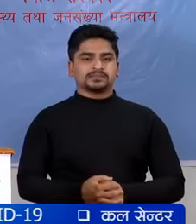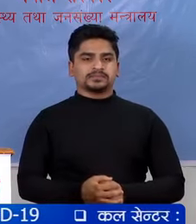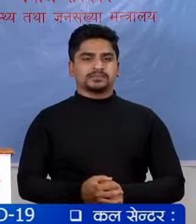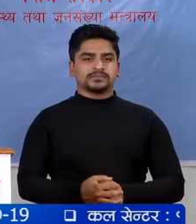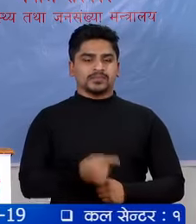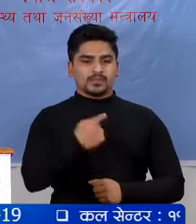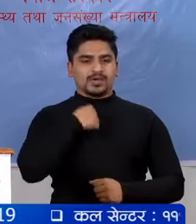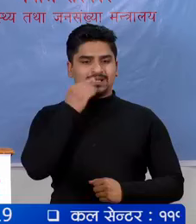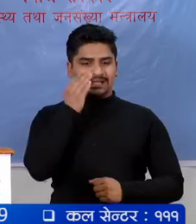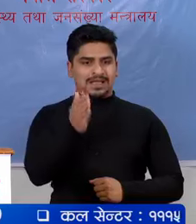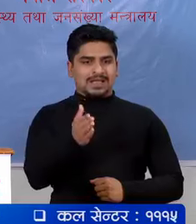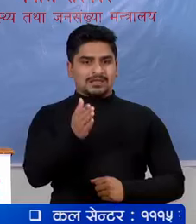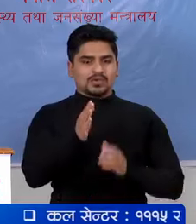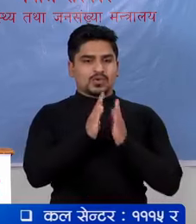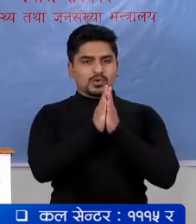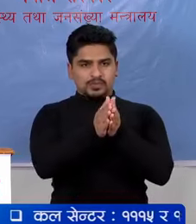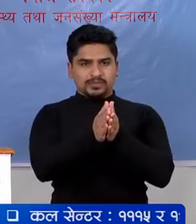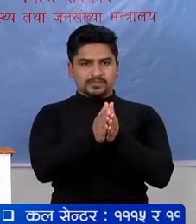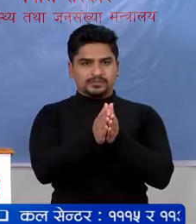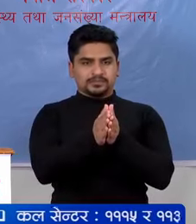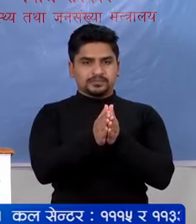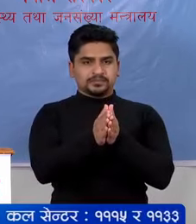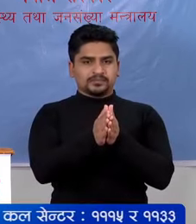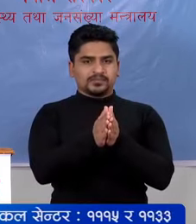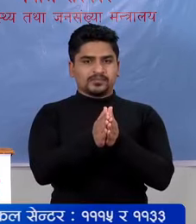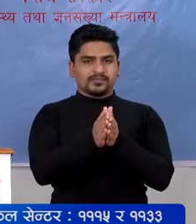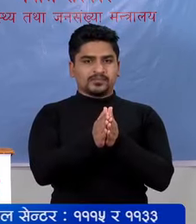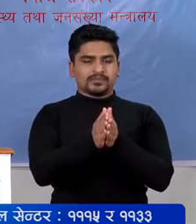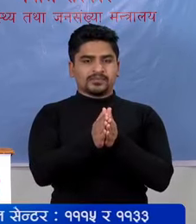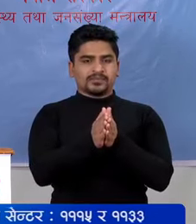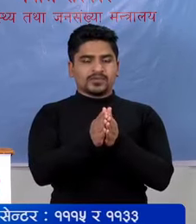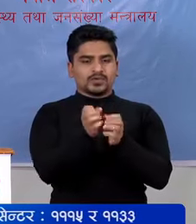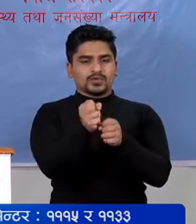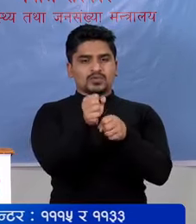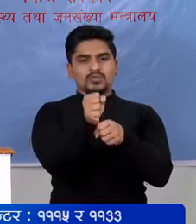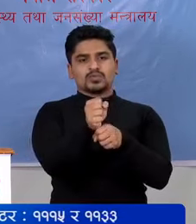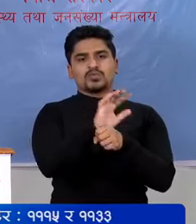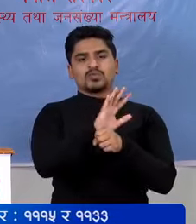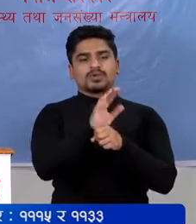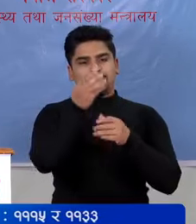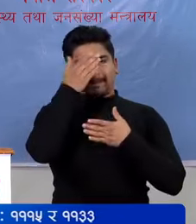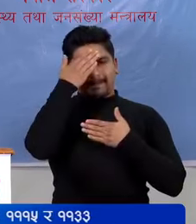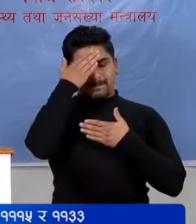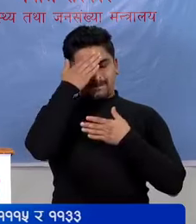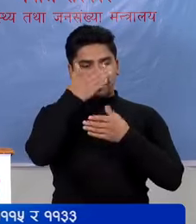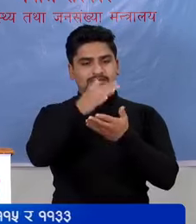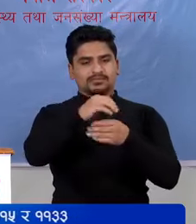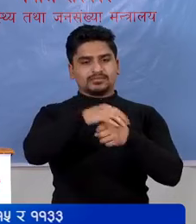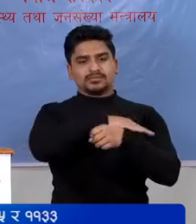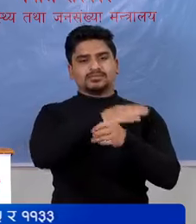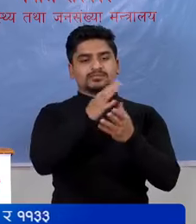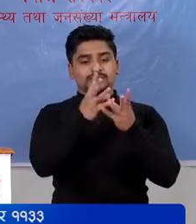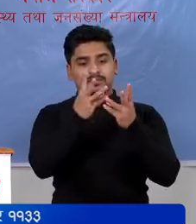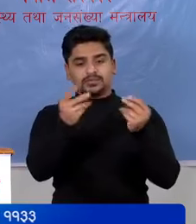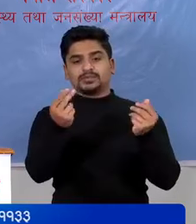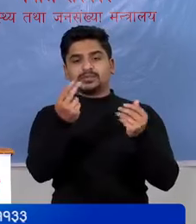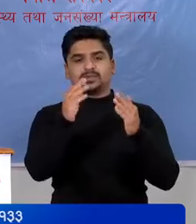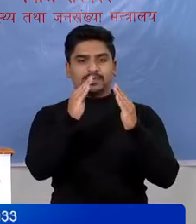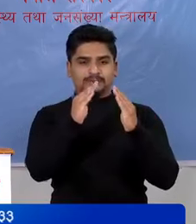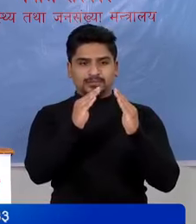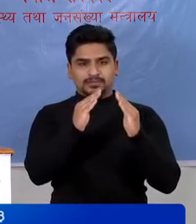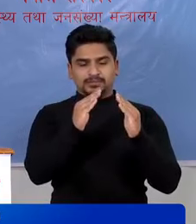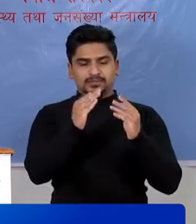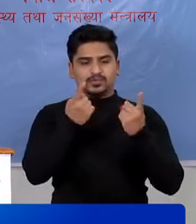मैले आजको अनुरोध मा करुना संक्रमन संचो भएरा निको भएरा